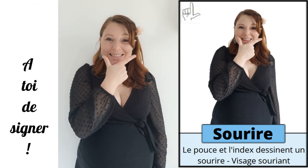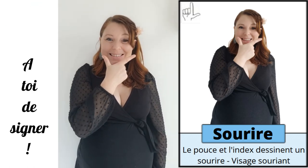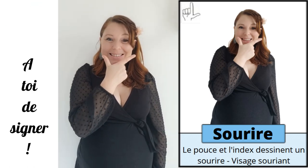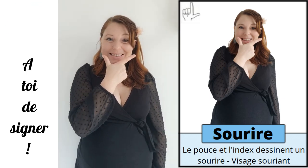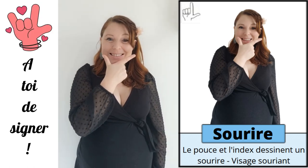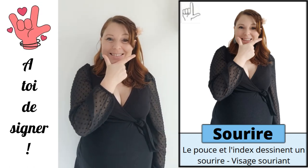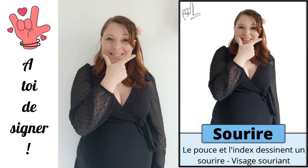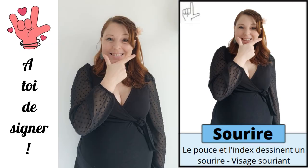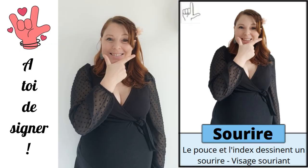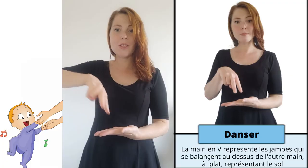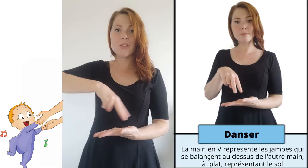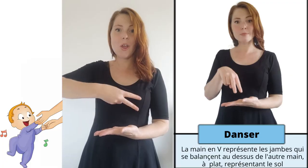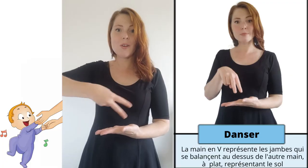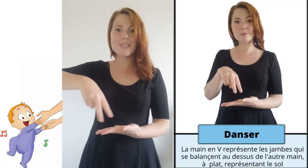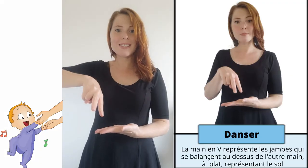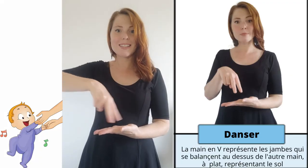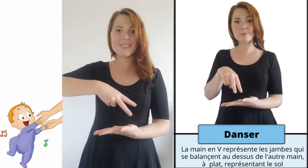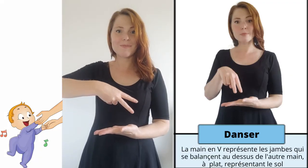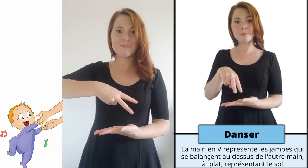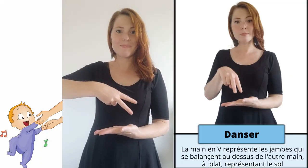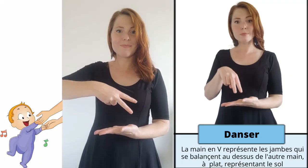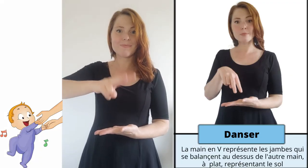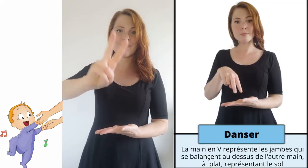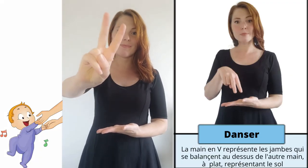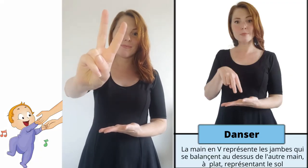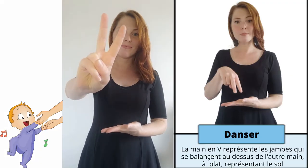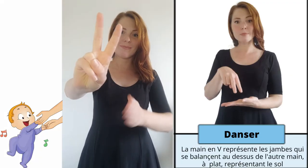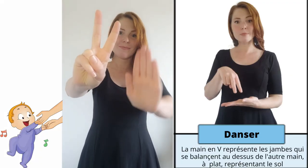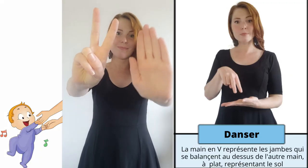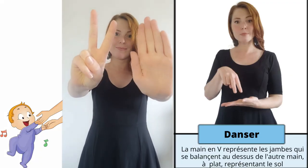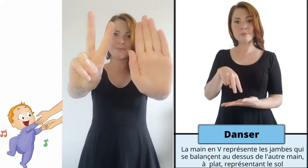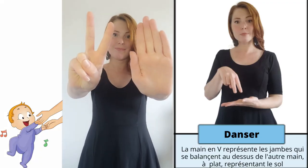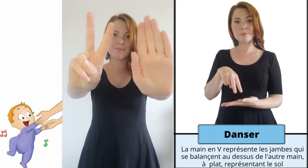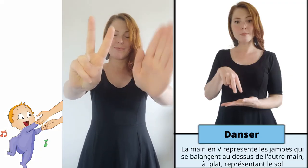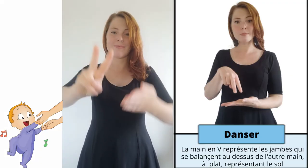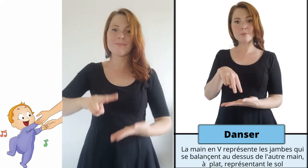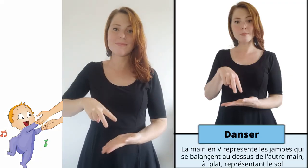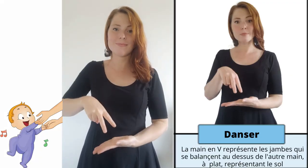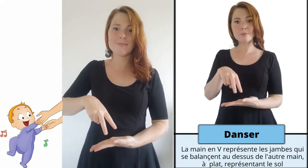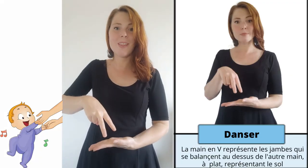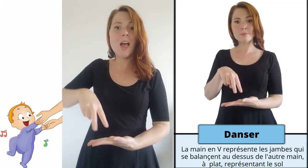Moi j'aime signer, moi j'aime signer.